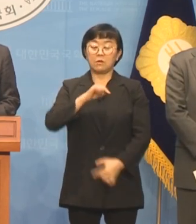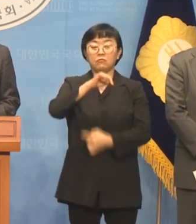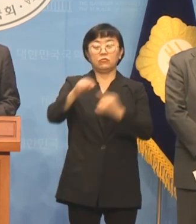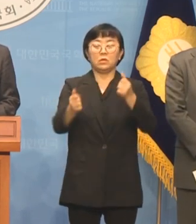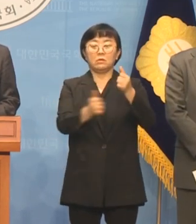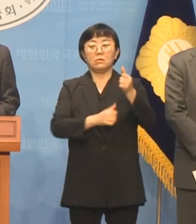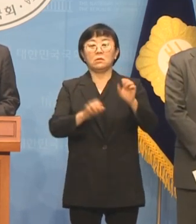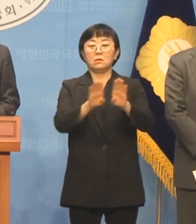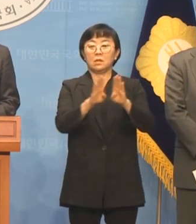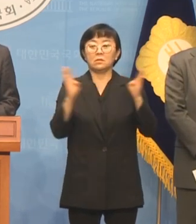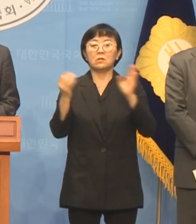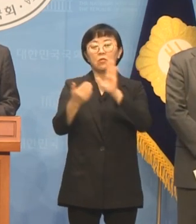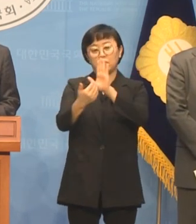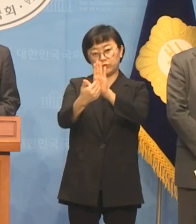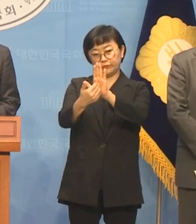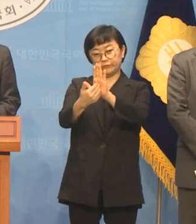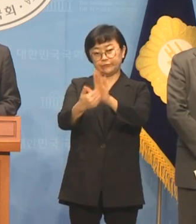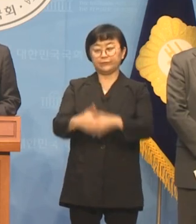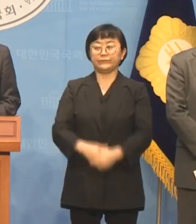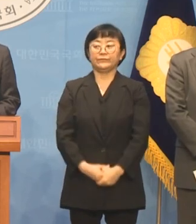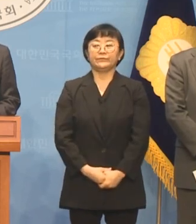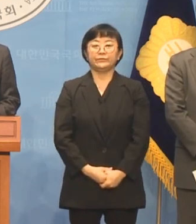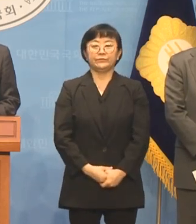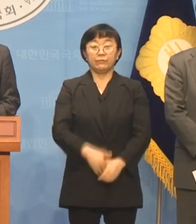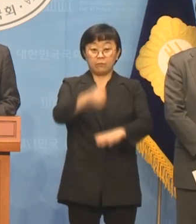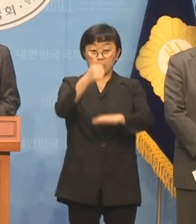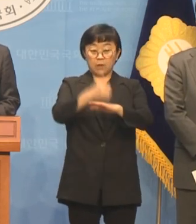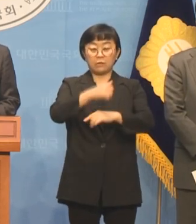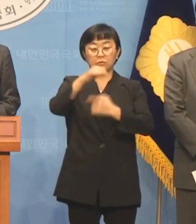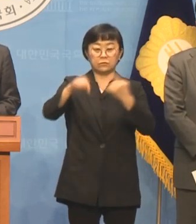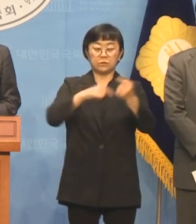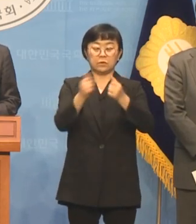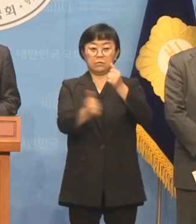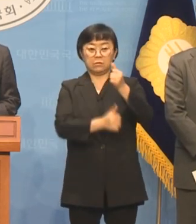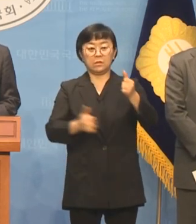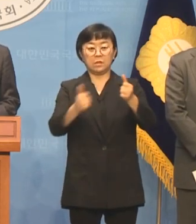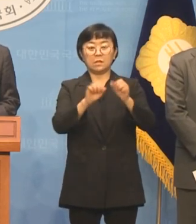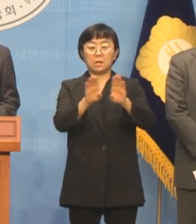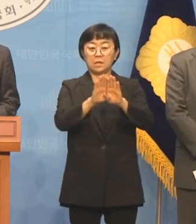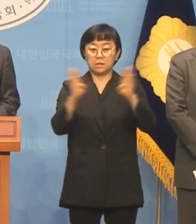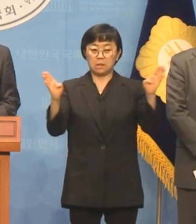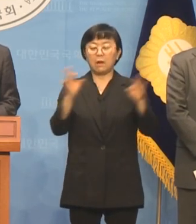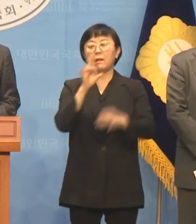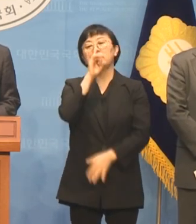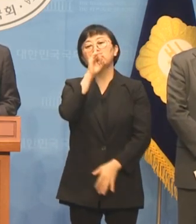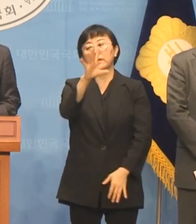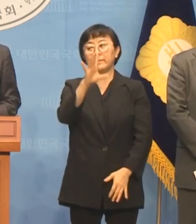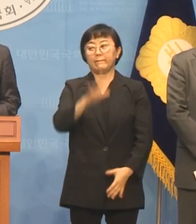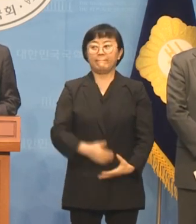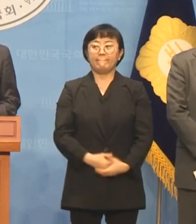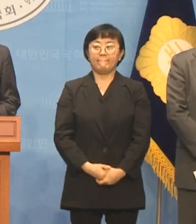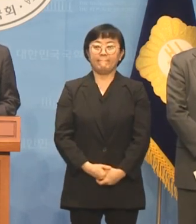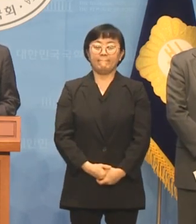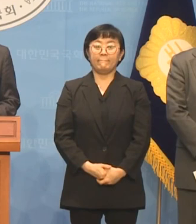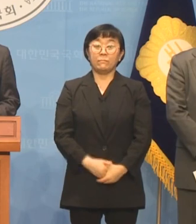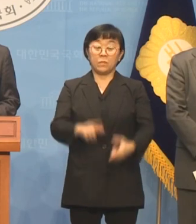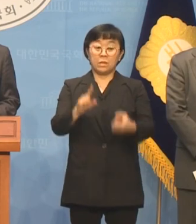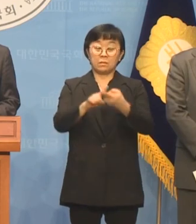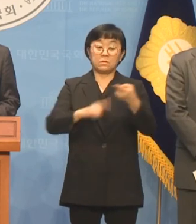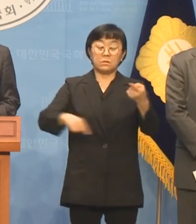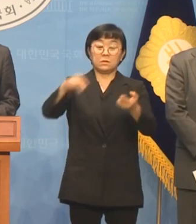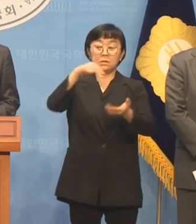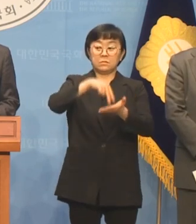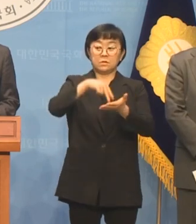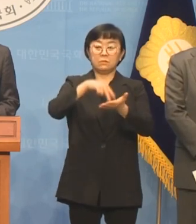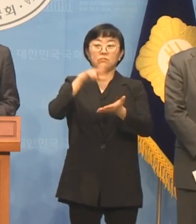개최에 대해서 거부하였습니다. 결과적으로 운영위 개최가 또 불발이 된 것입니다. 이에 대해서 저희들